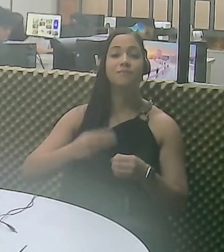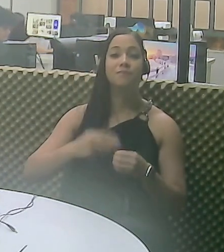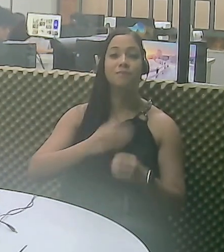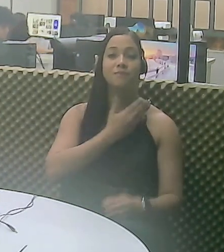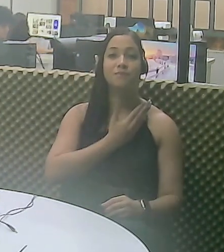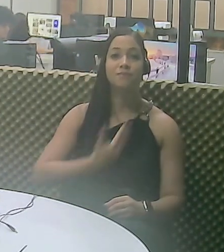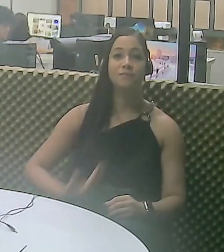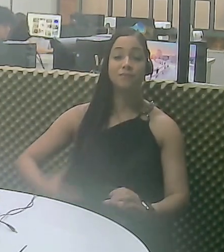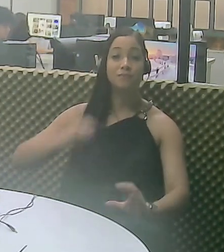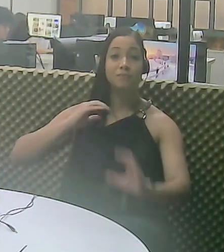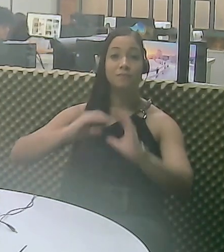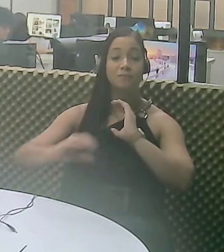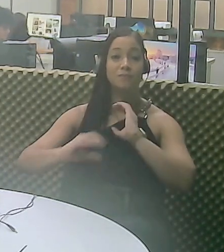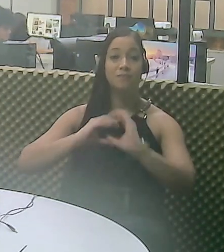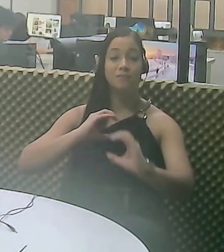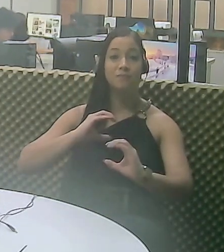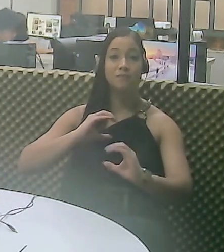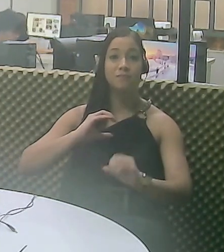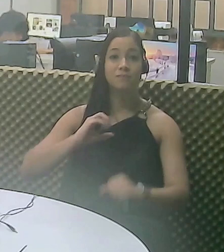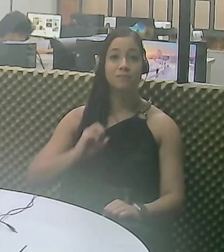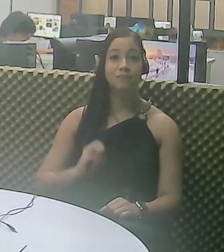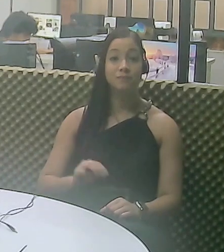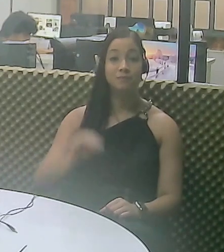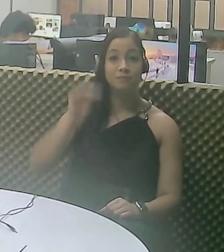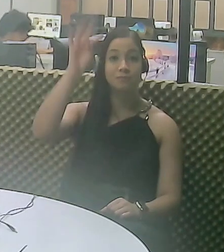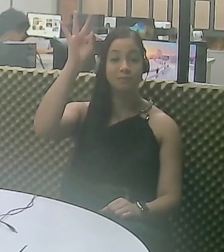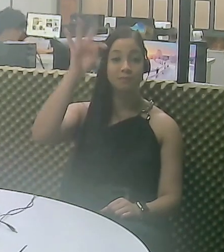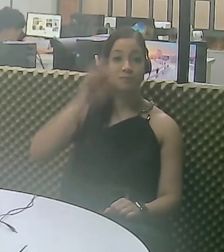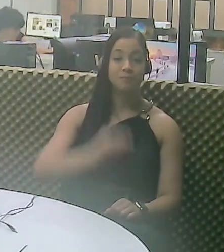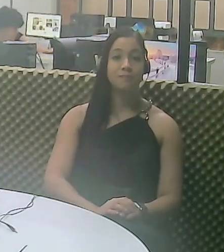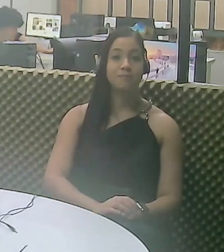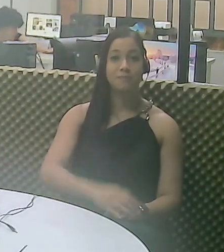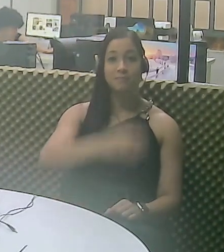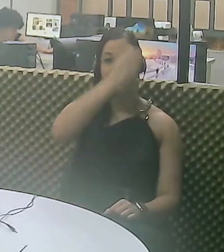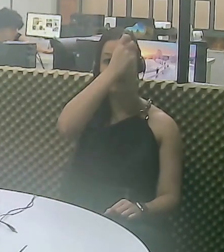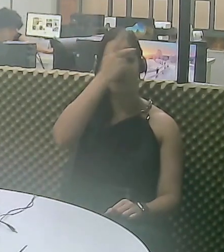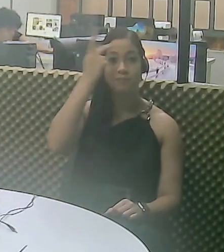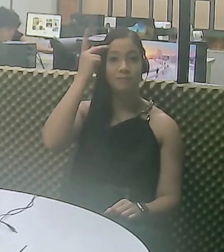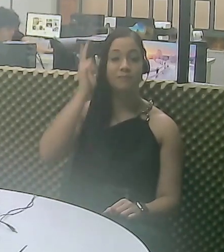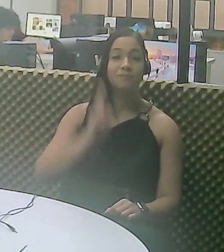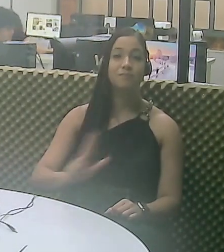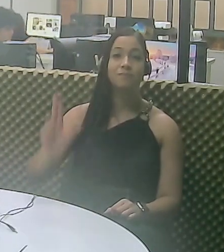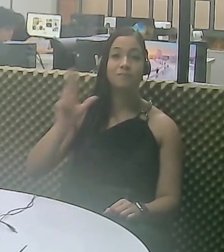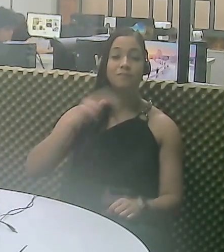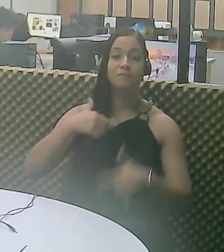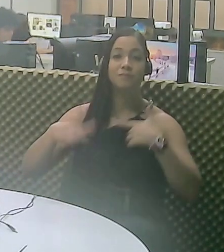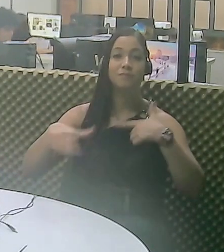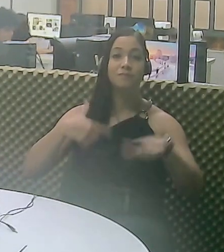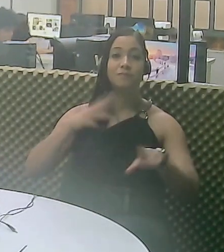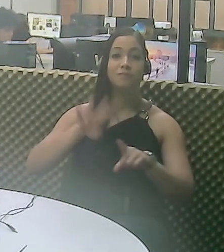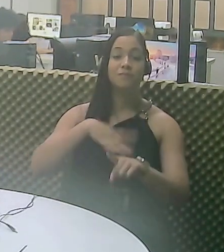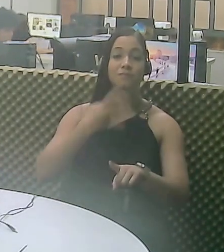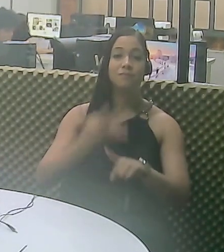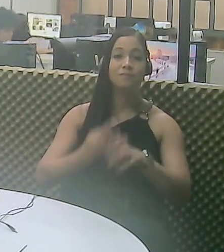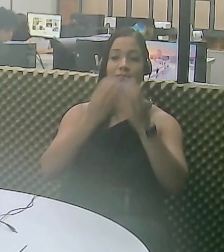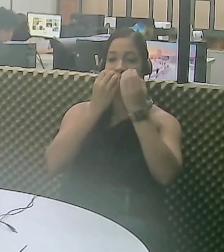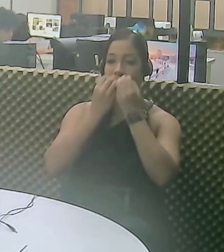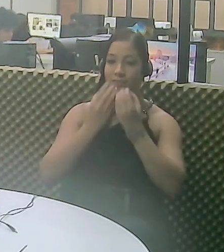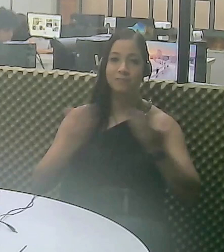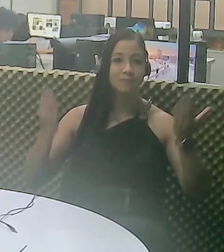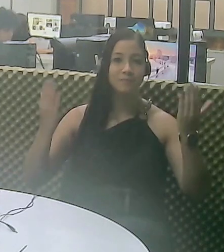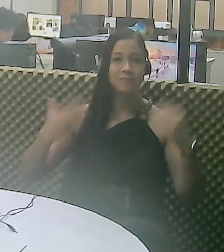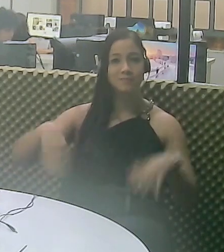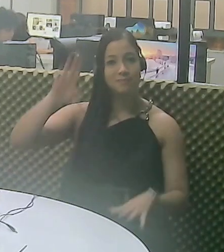Secretário Municipal de Governo e Comunicação, Marco Túlio de Castro Kalimann. Prefeitura de Uberlândia. Fazer